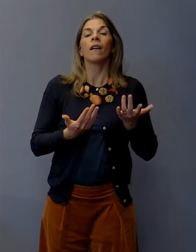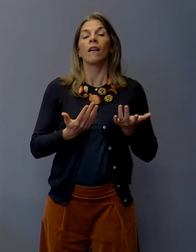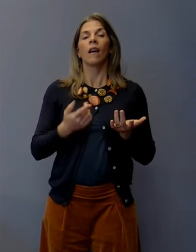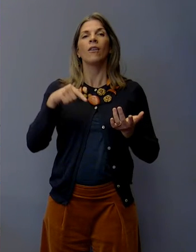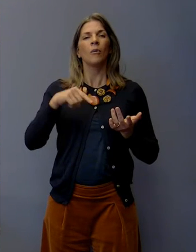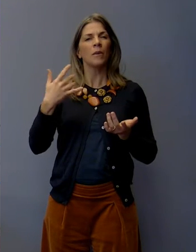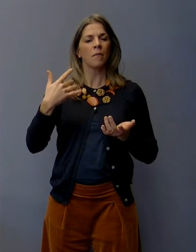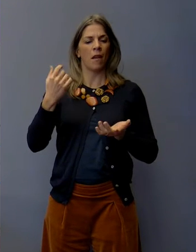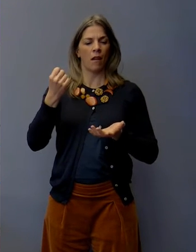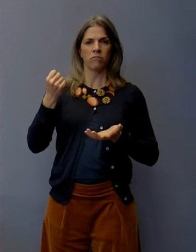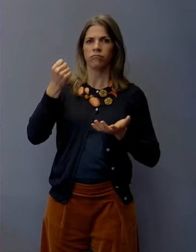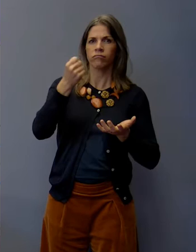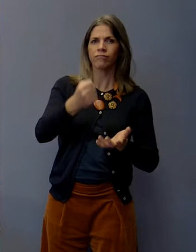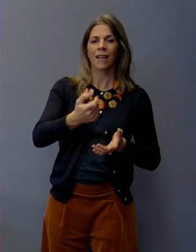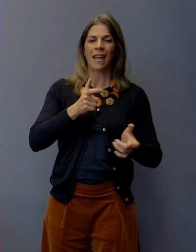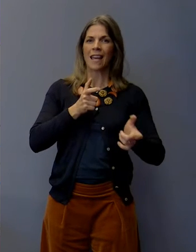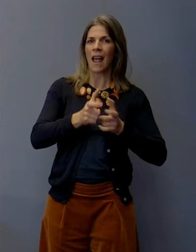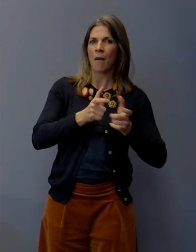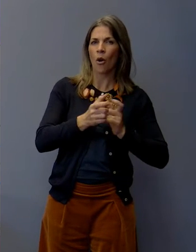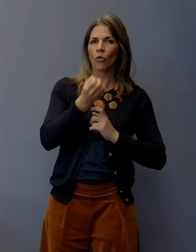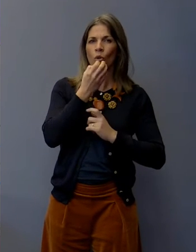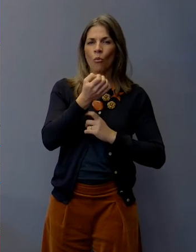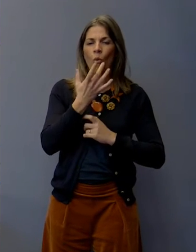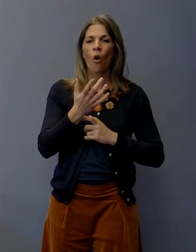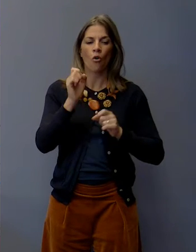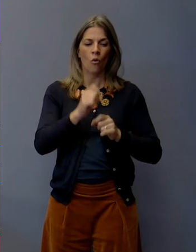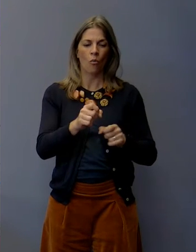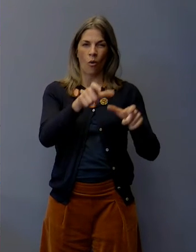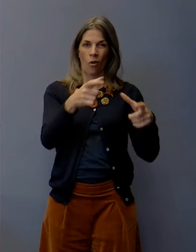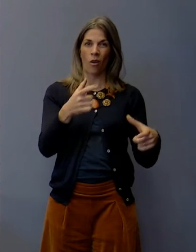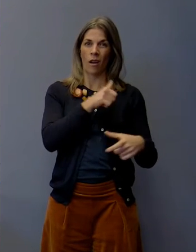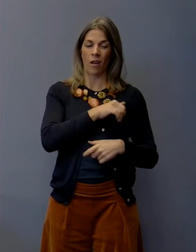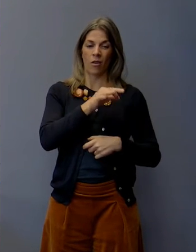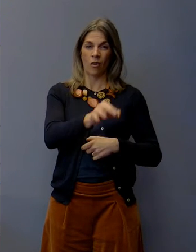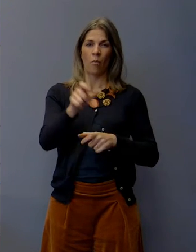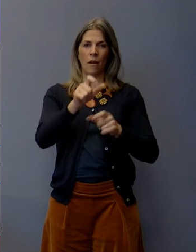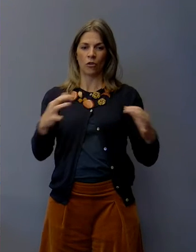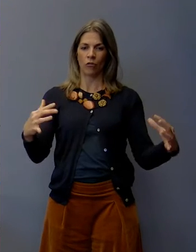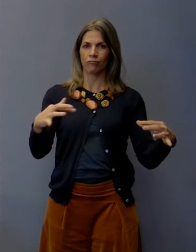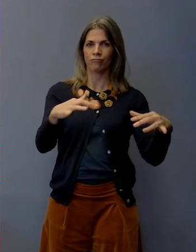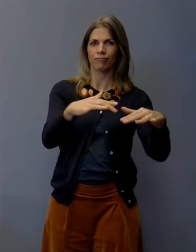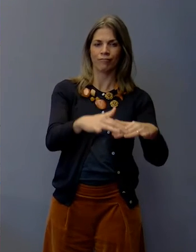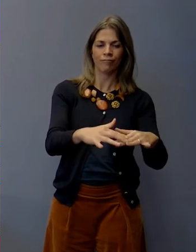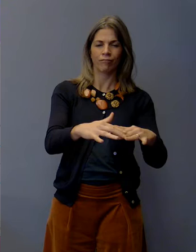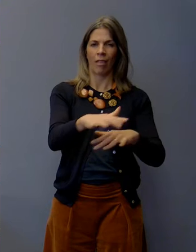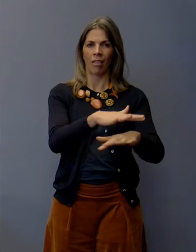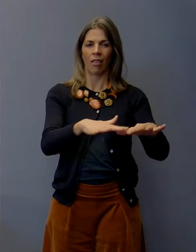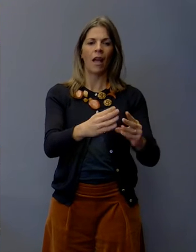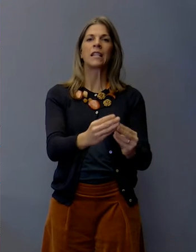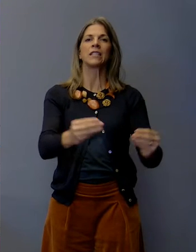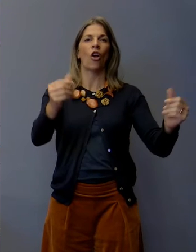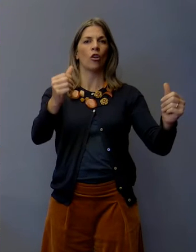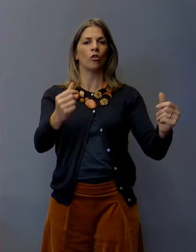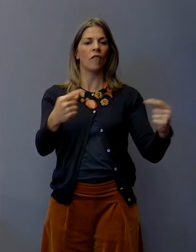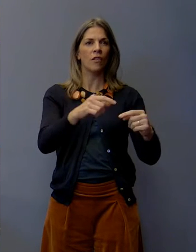diciamo di rapporti capillari di conoscenza del territorio è stato